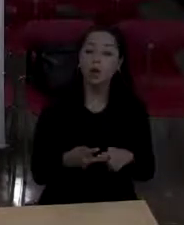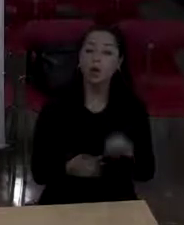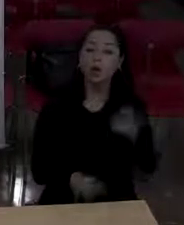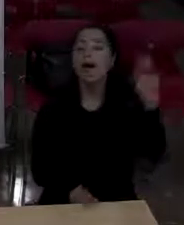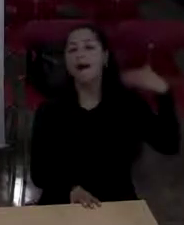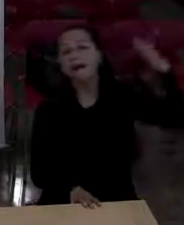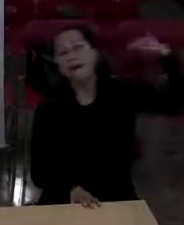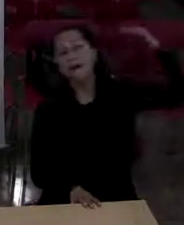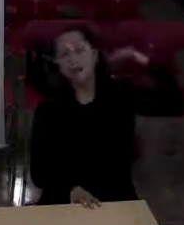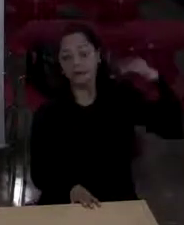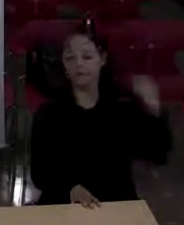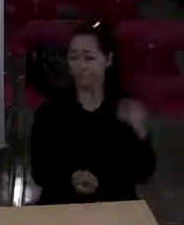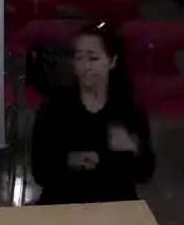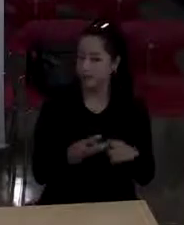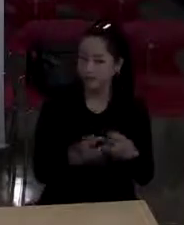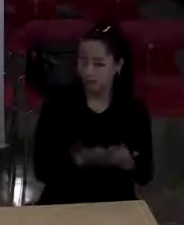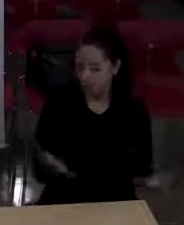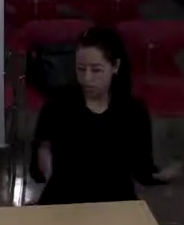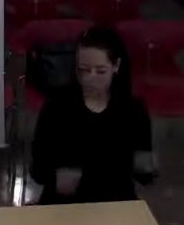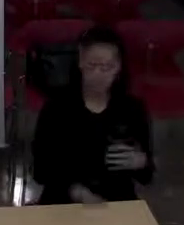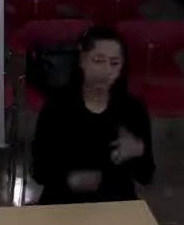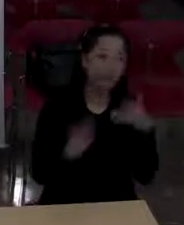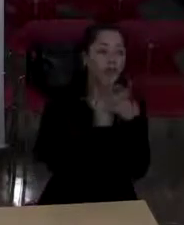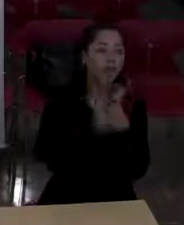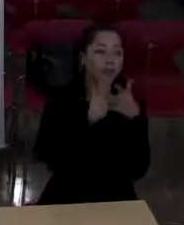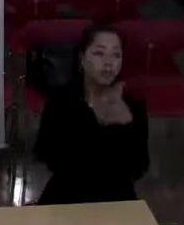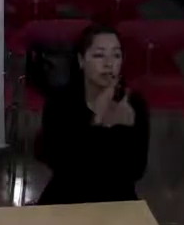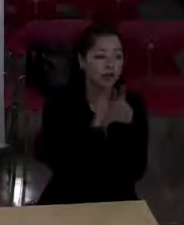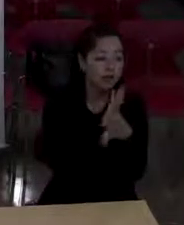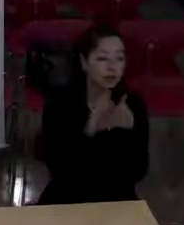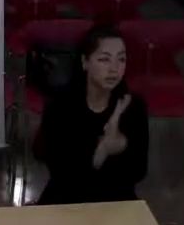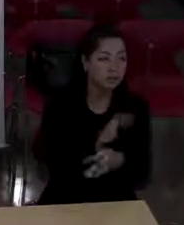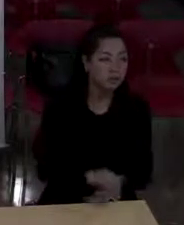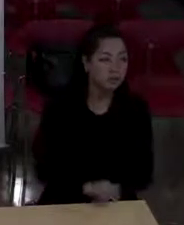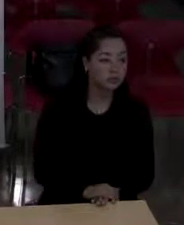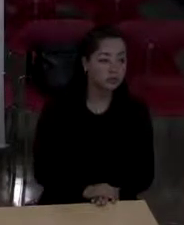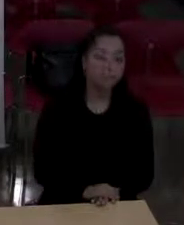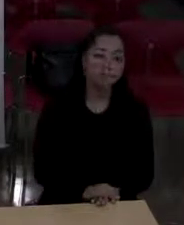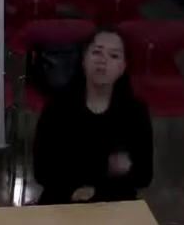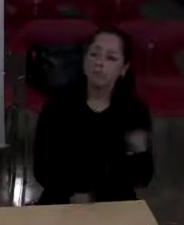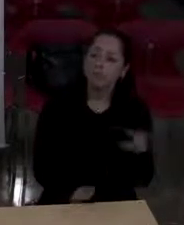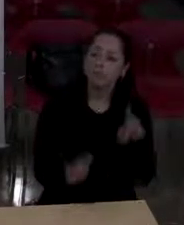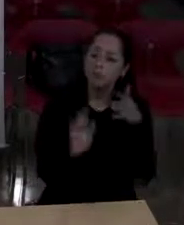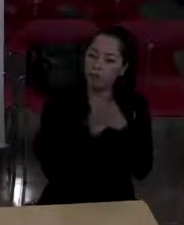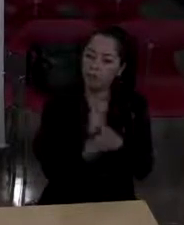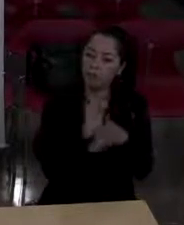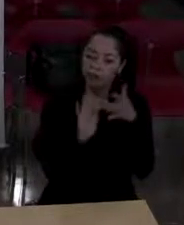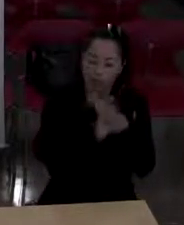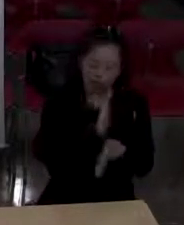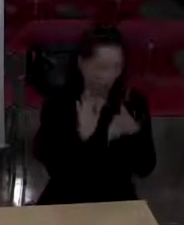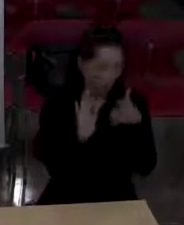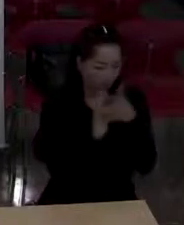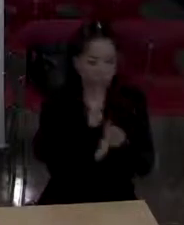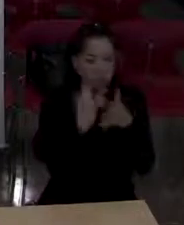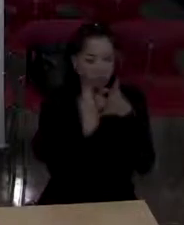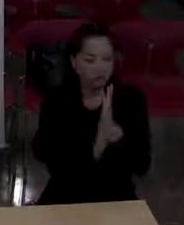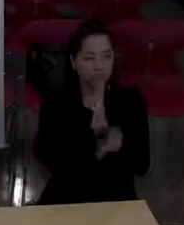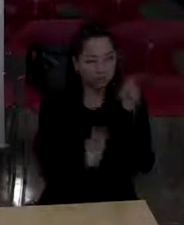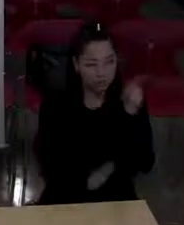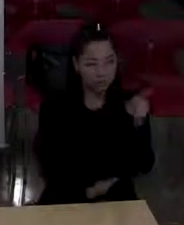directamente. Aparece la narración. A medida que los niños van desarrollando la estructura lingüística, también van